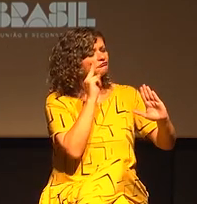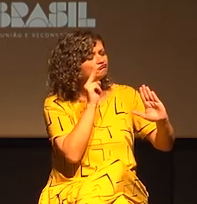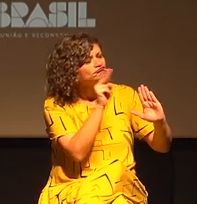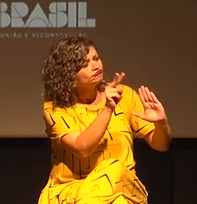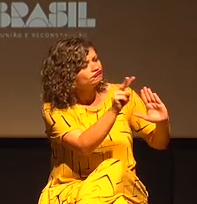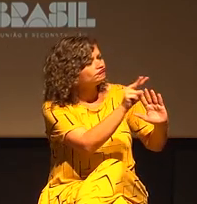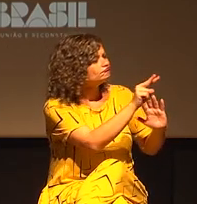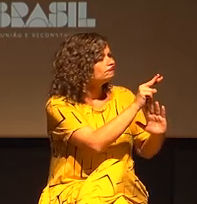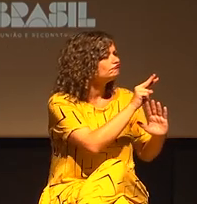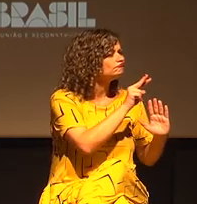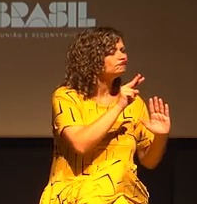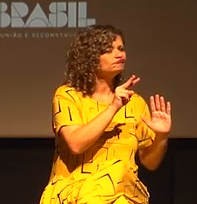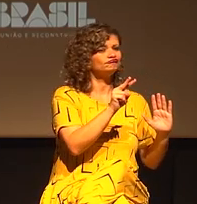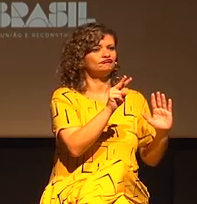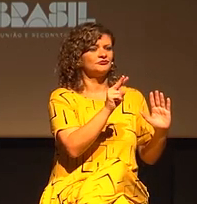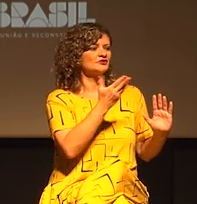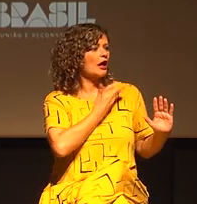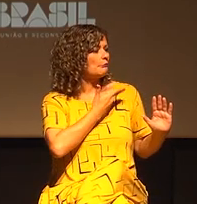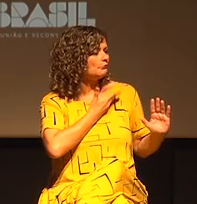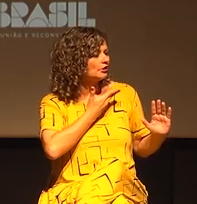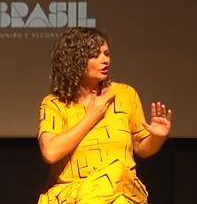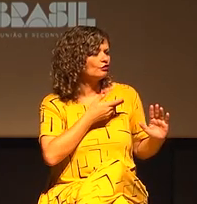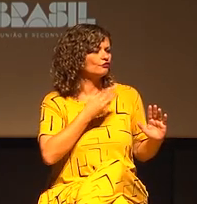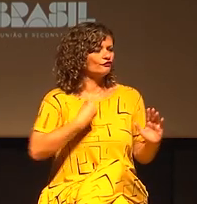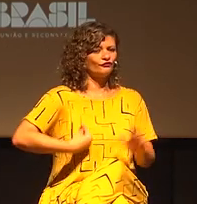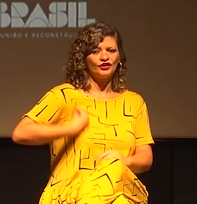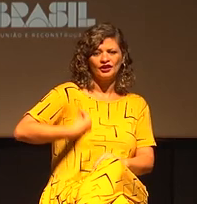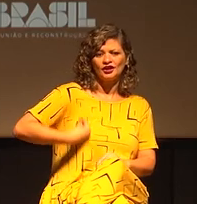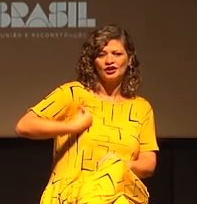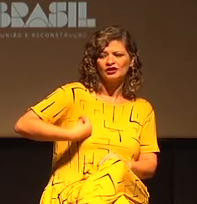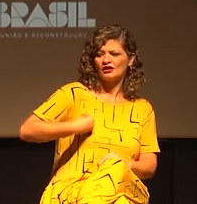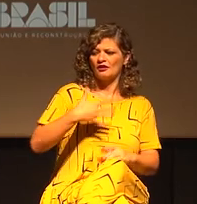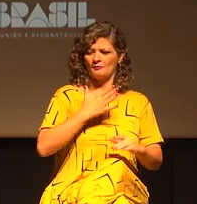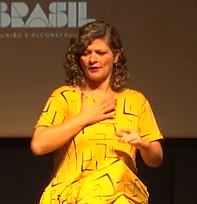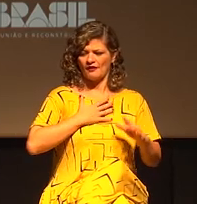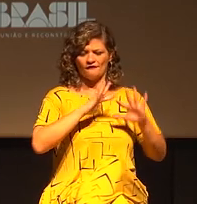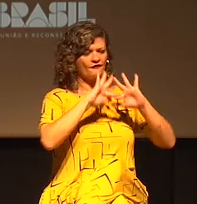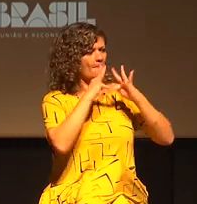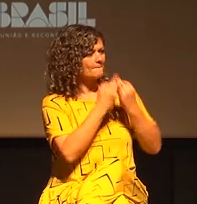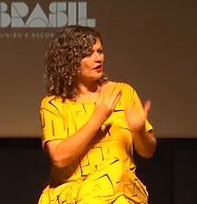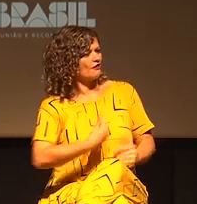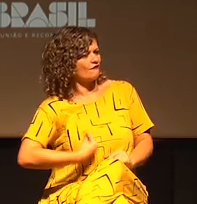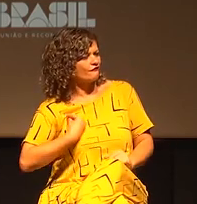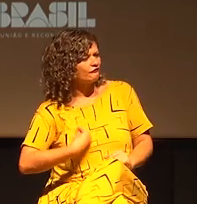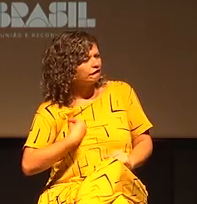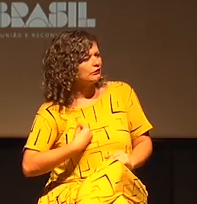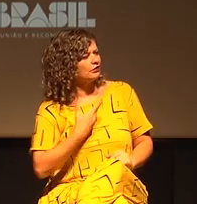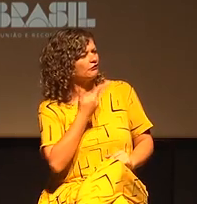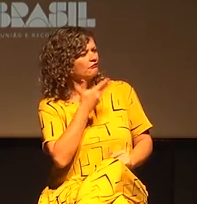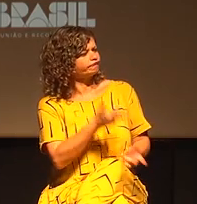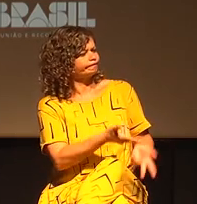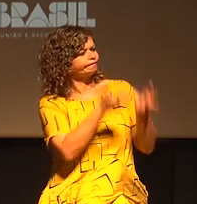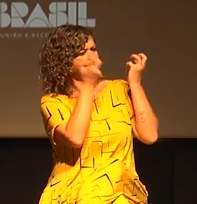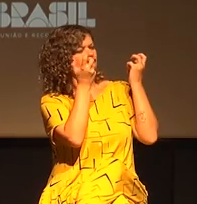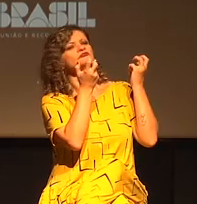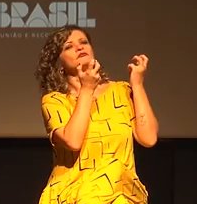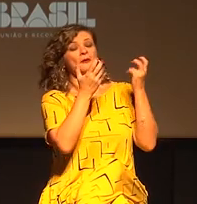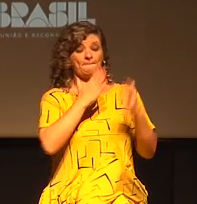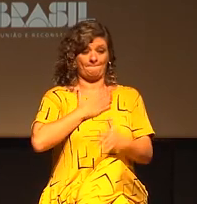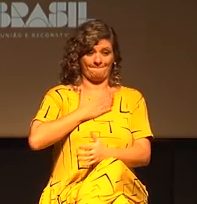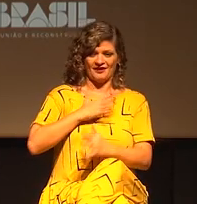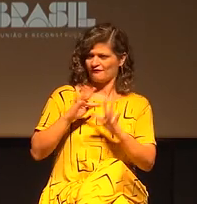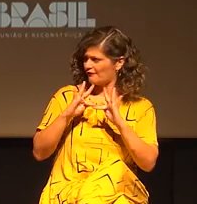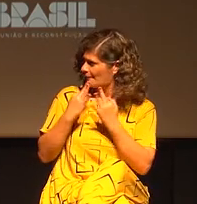ver os as histórias dos meus amigos foi ver a história da minha família que veio eu ten